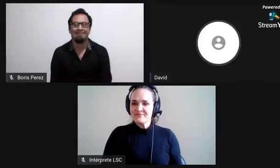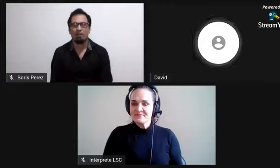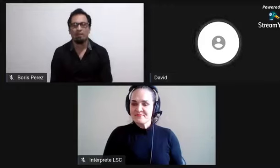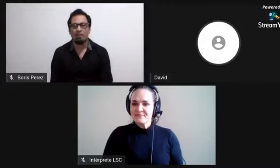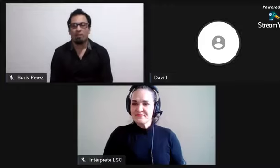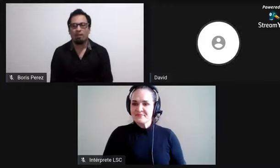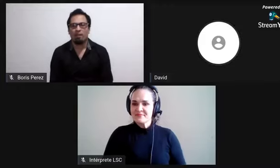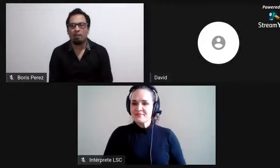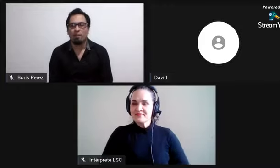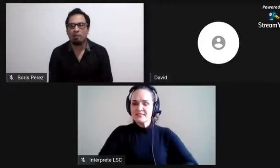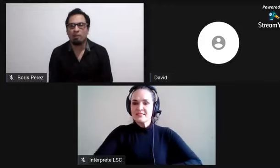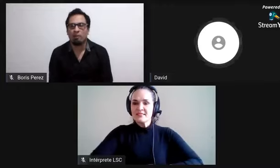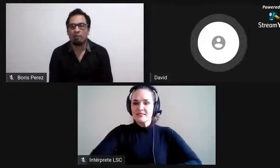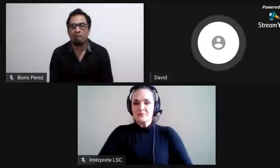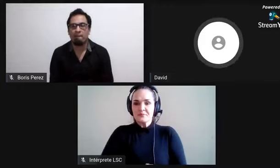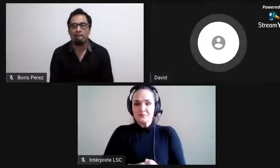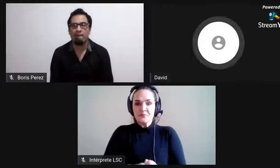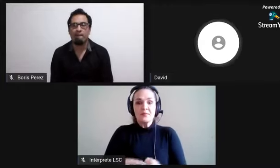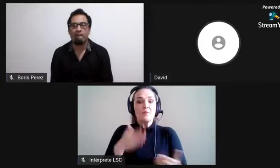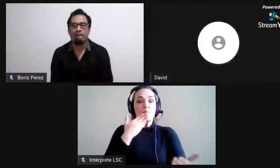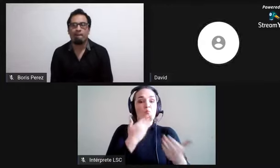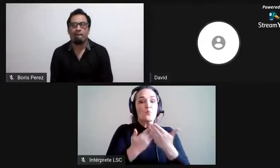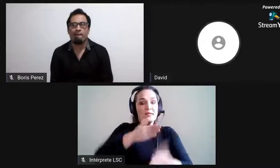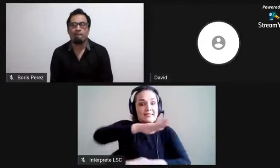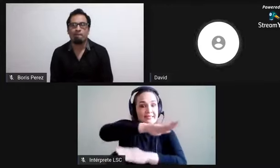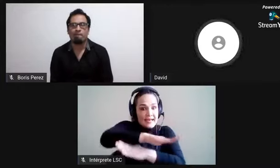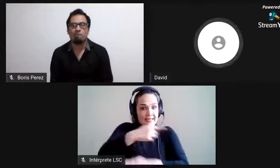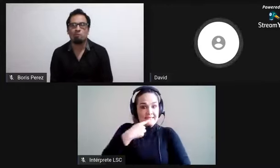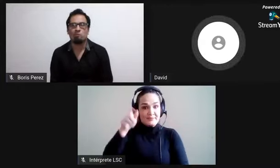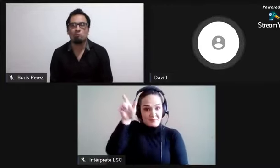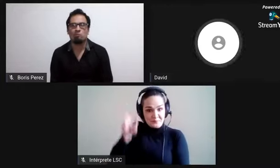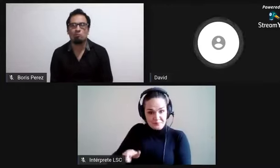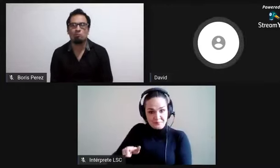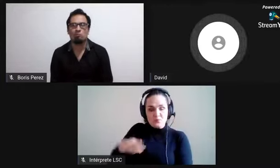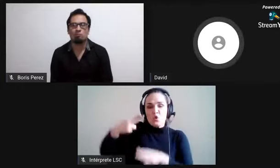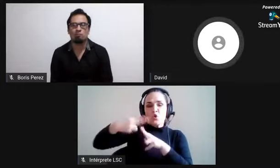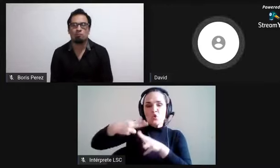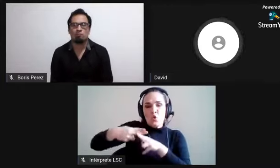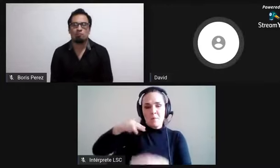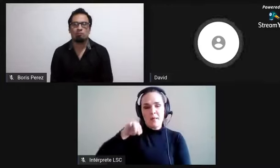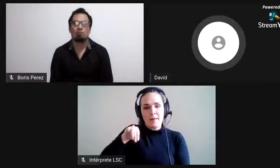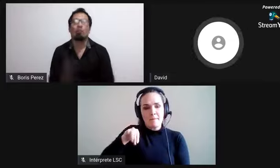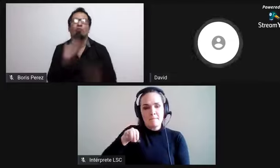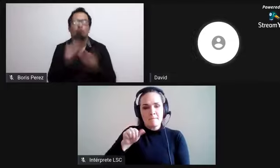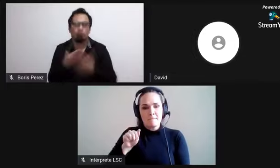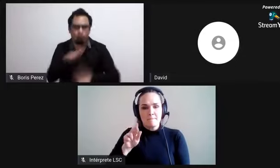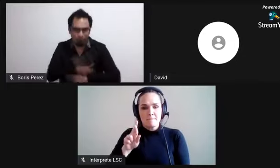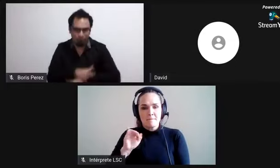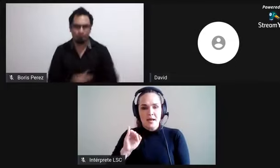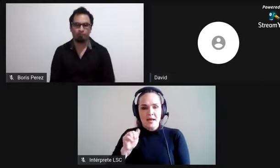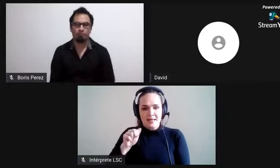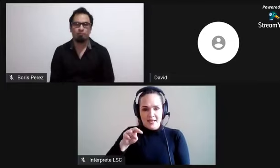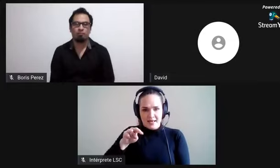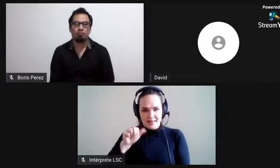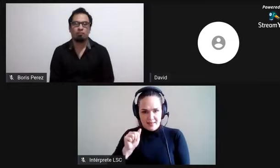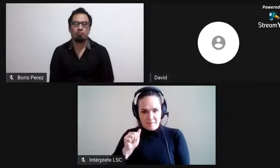Sí, tranquilo, no te preocupes. Buenas tardes. Mi nombre es Mariana Cardona.